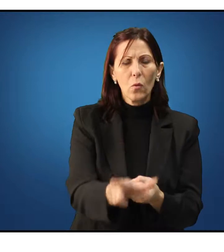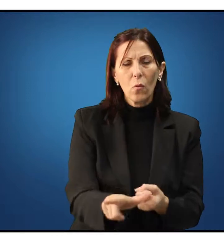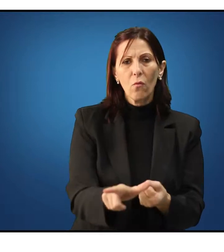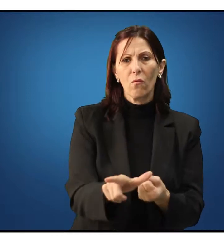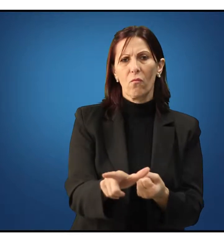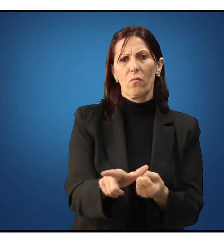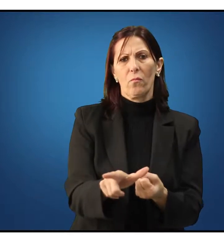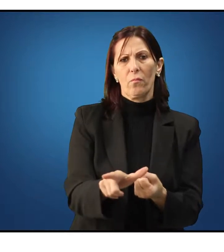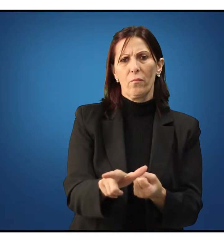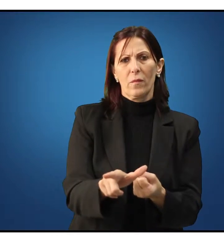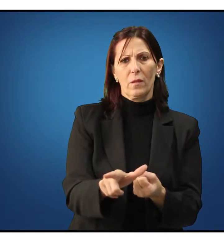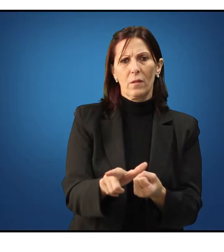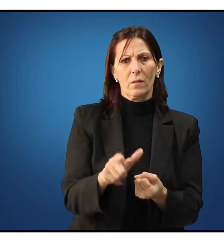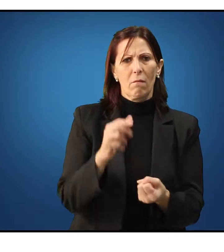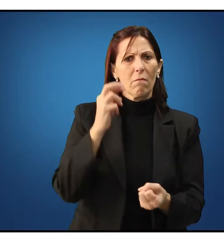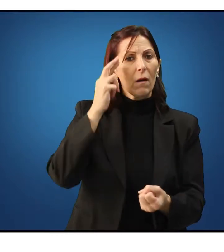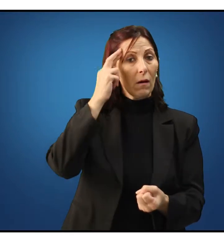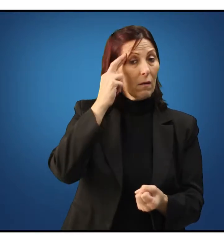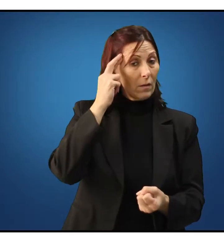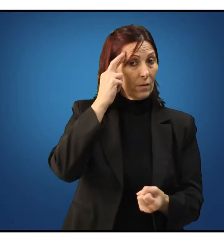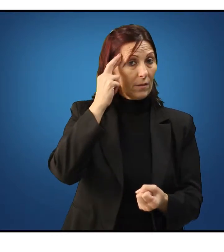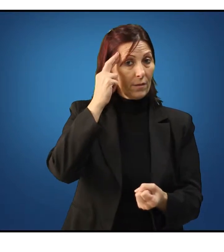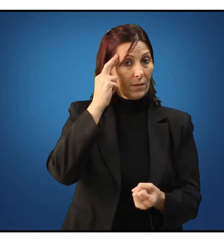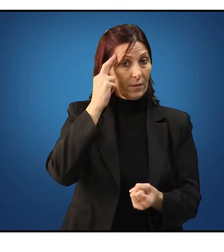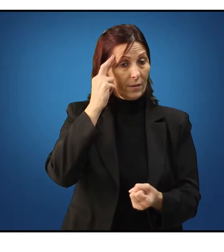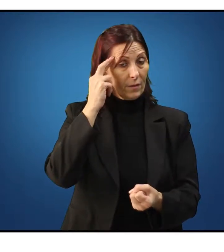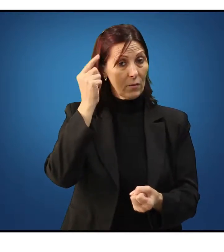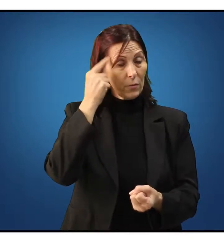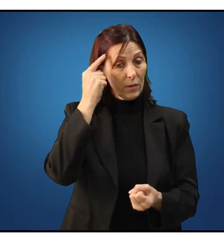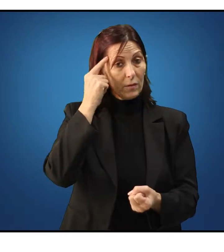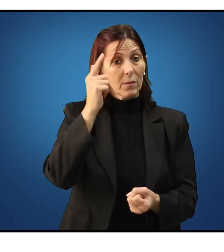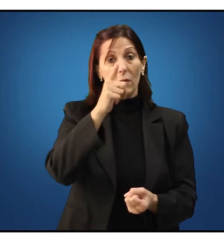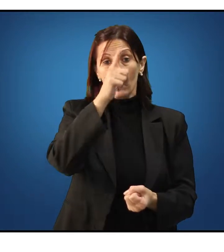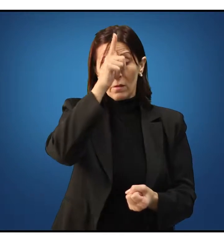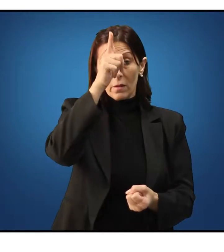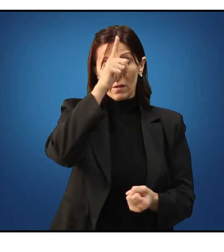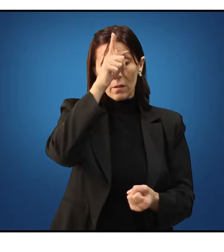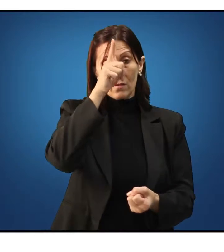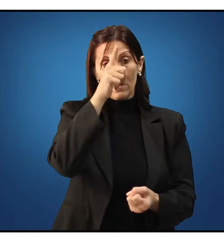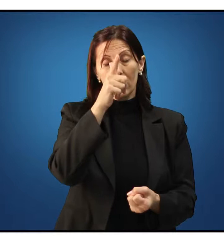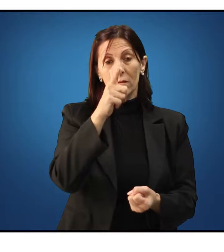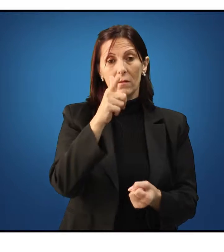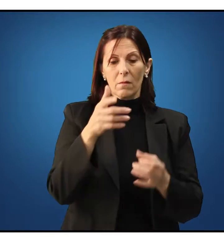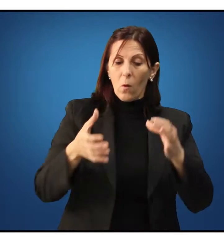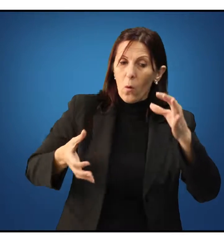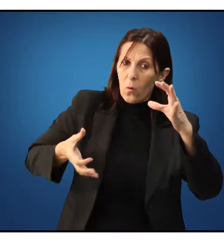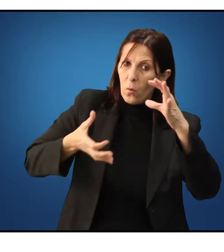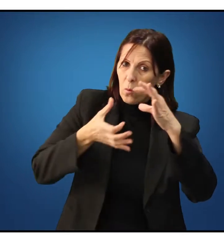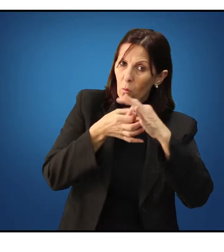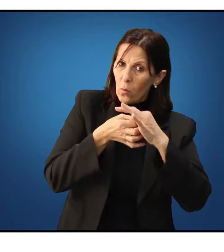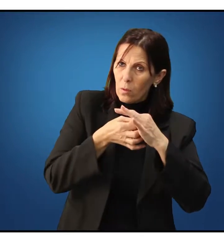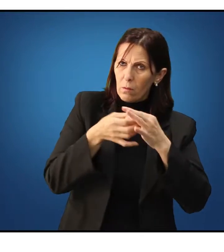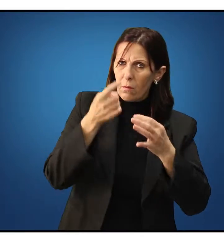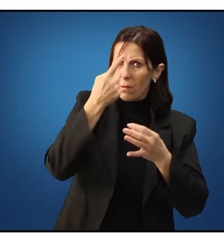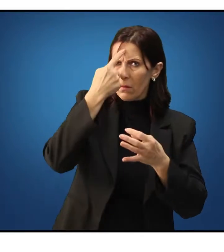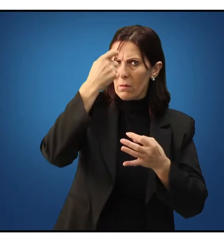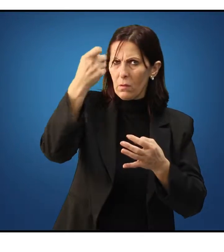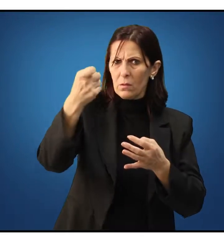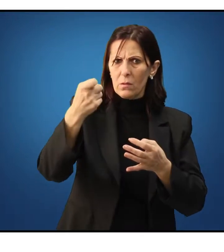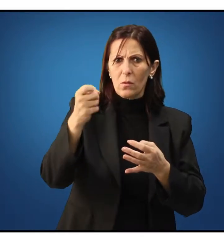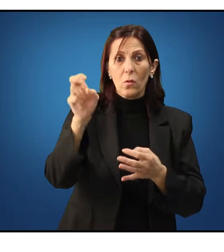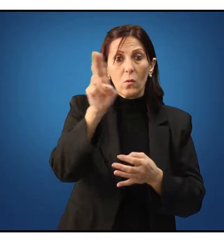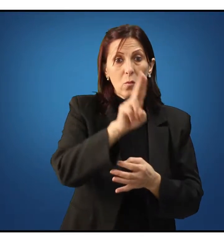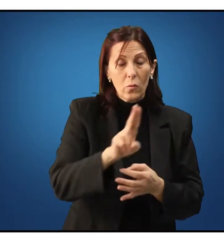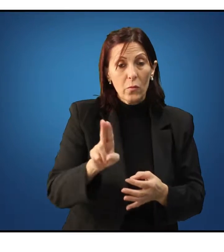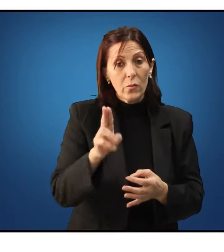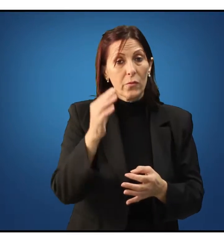a racionalidade do pensamento grego, ligando a isso uma ideia de utilidade do